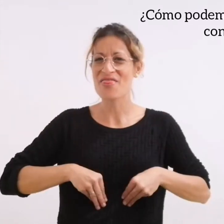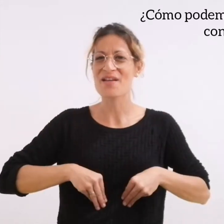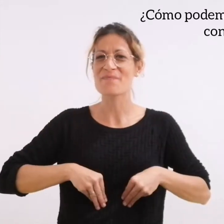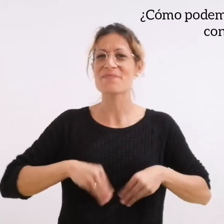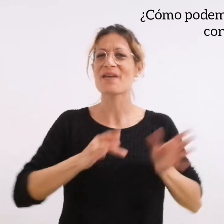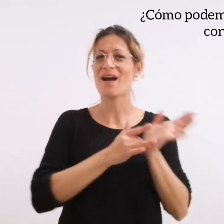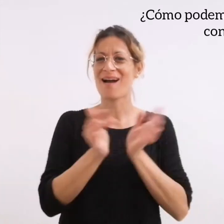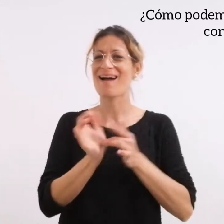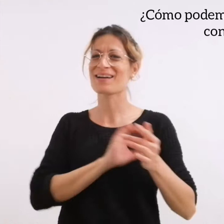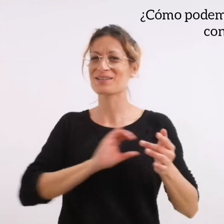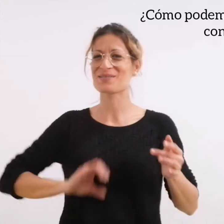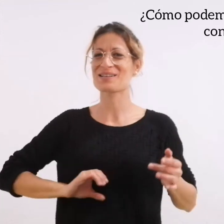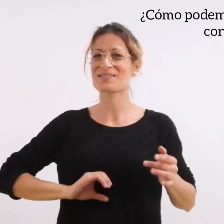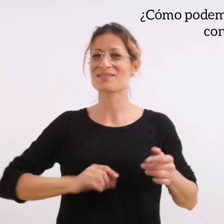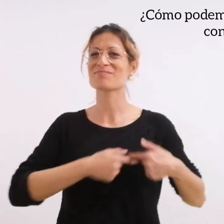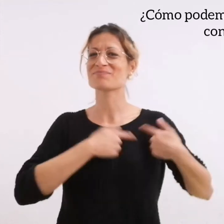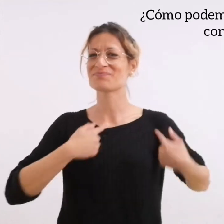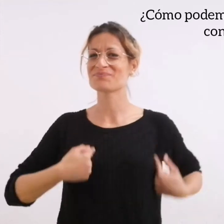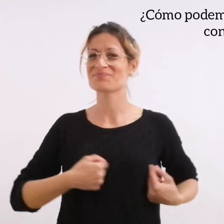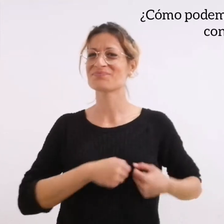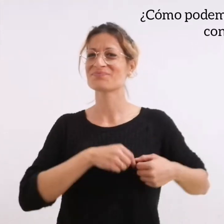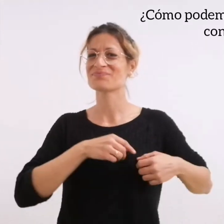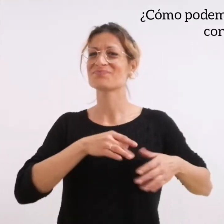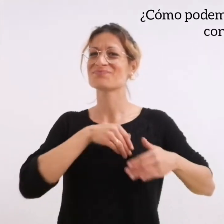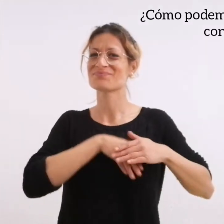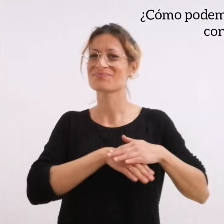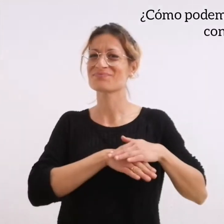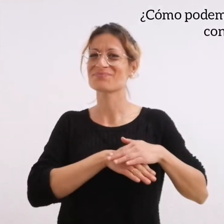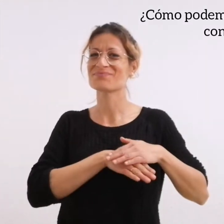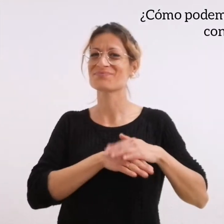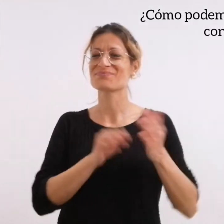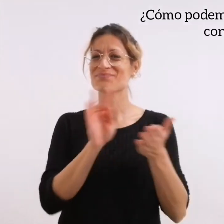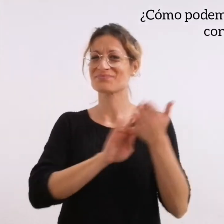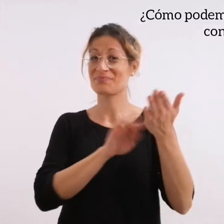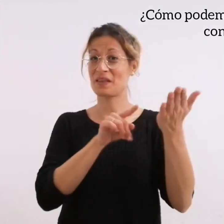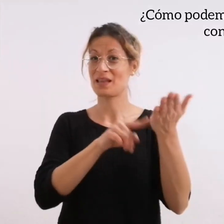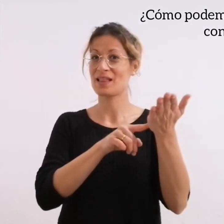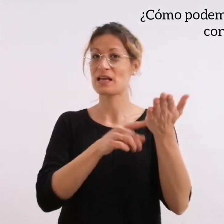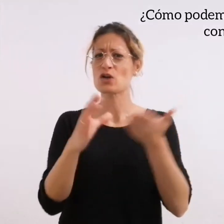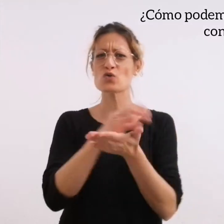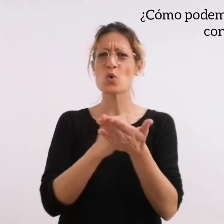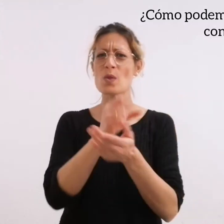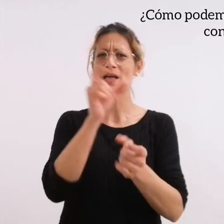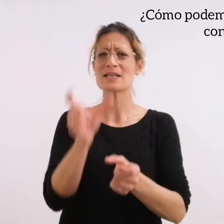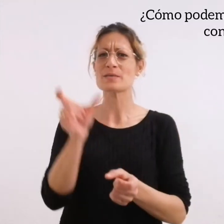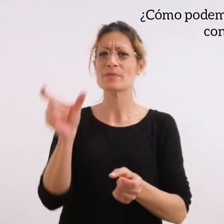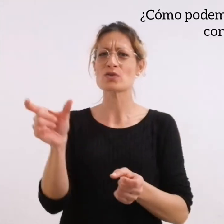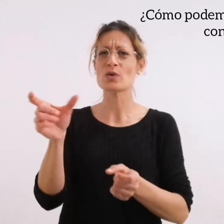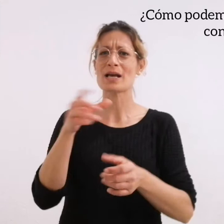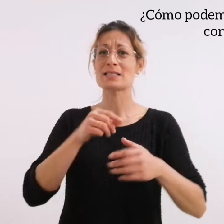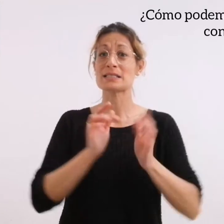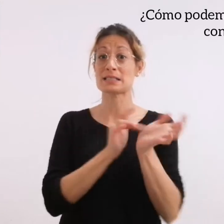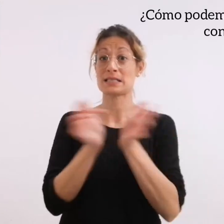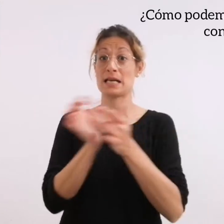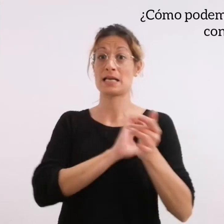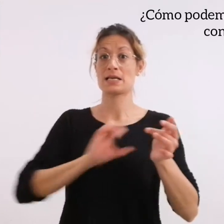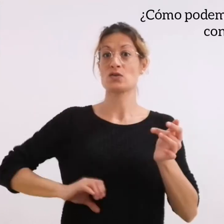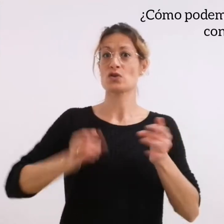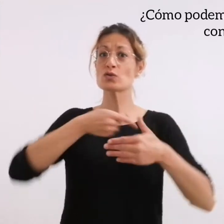aceptarlo, como dice en Juan 1:12. Mas a todos los que le recibieron, a los que creen en su nombre, les dio potestad de ser hechos hijos de